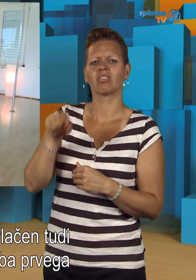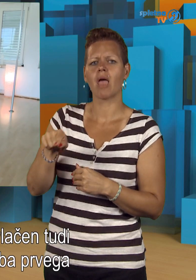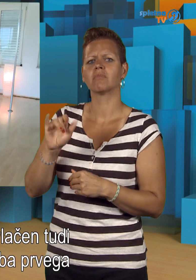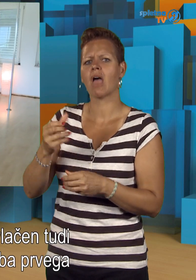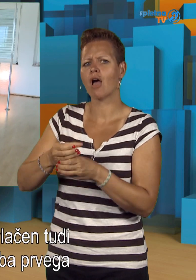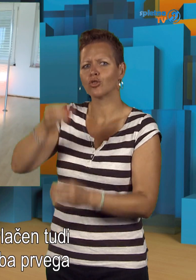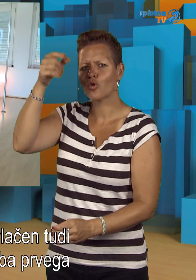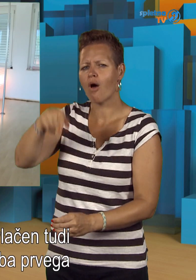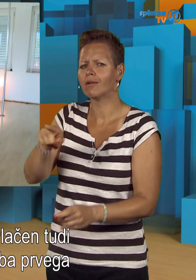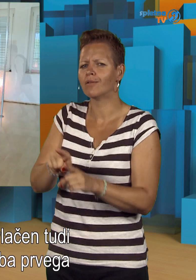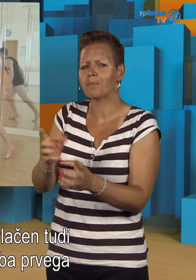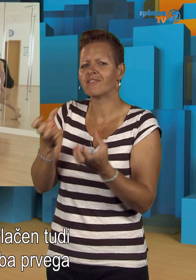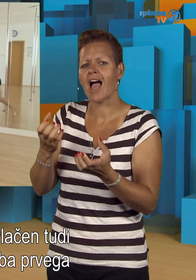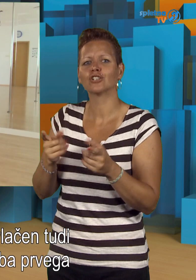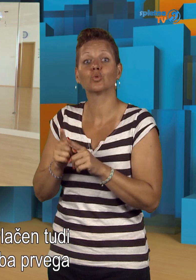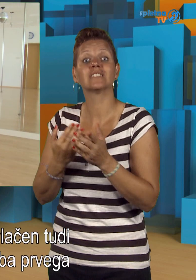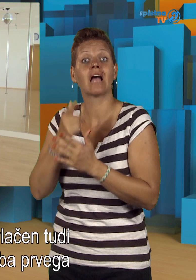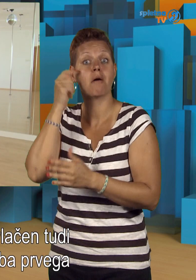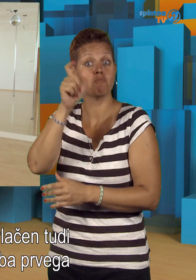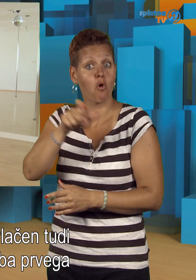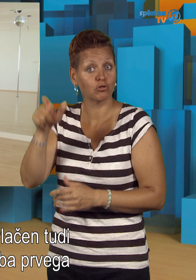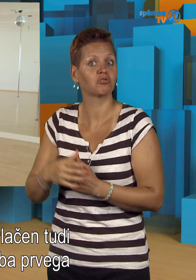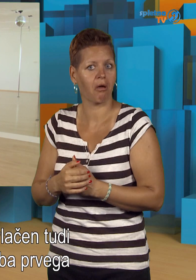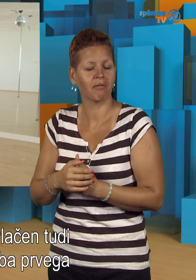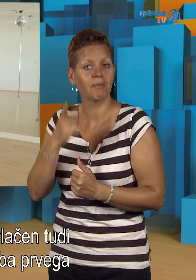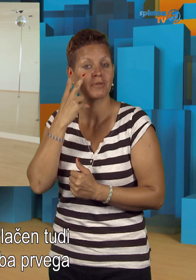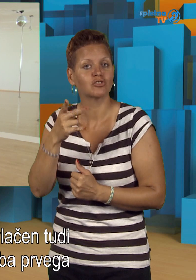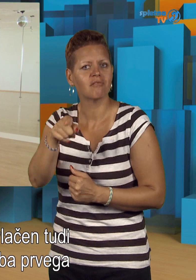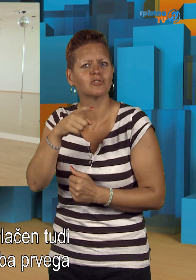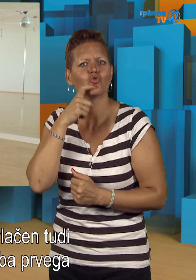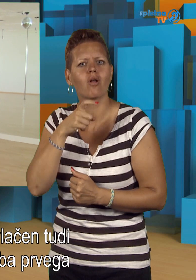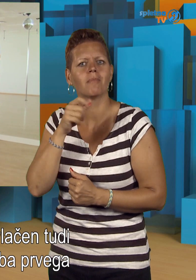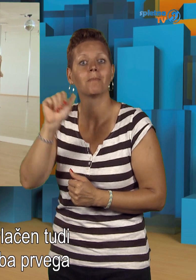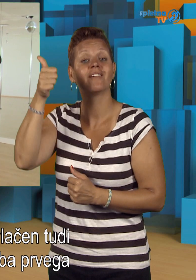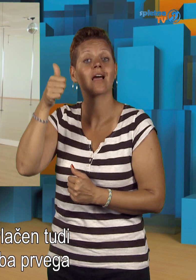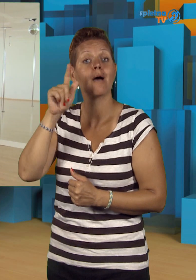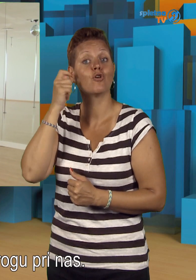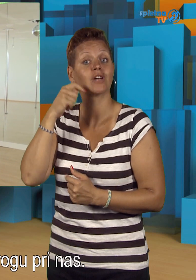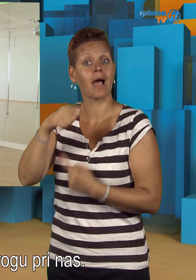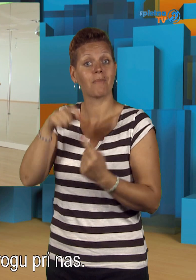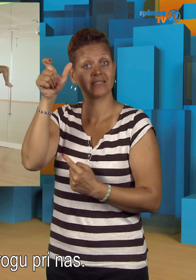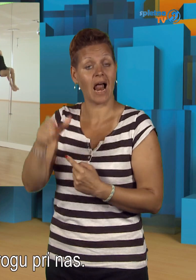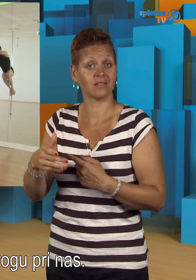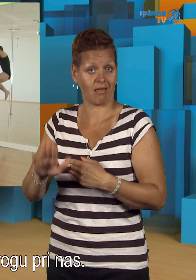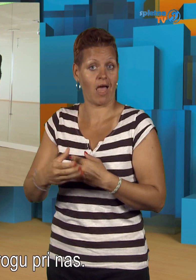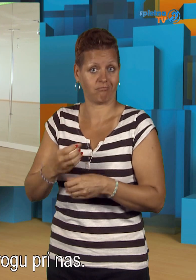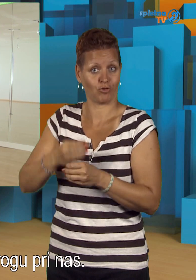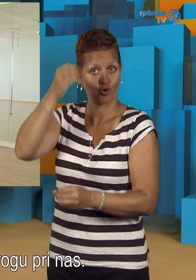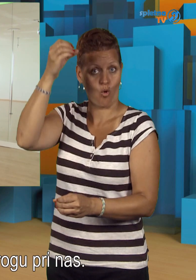O tem, da je drog privlačen tudi za moške, priča zgodba prvega moškega plesalca na drogu pri nas.